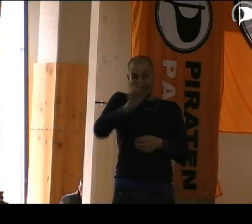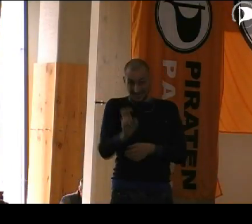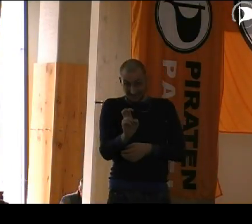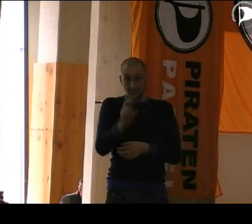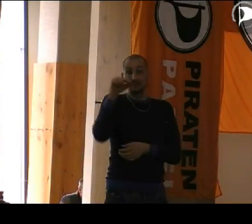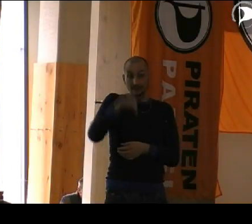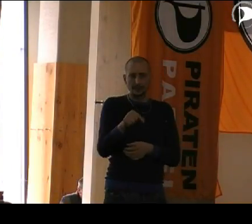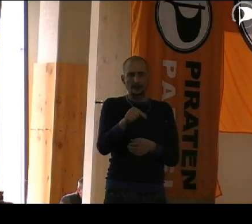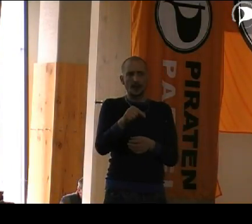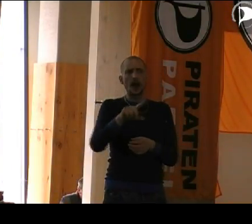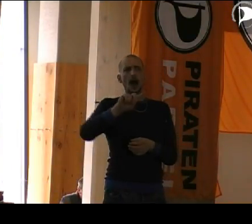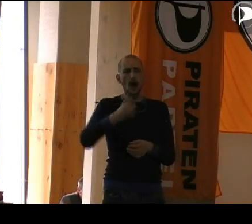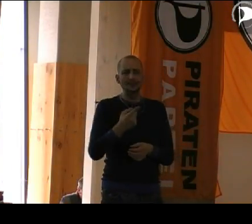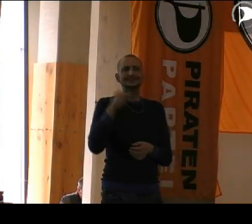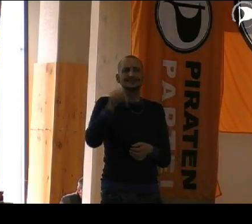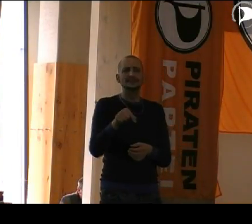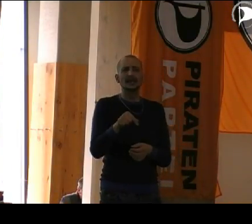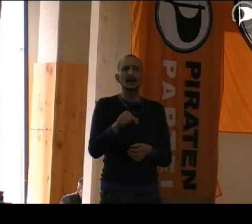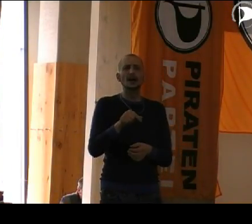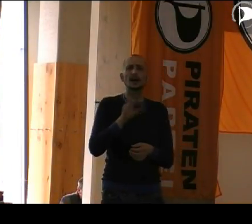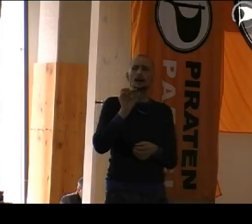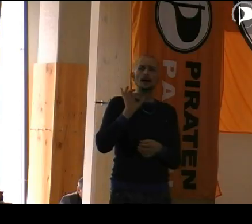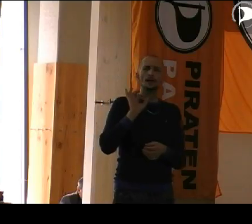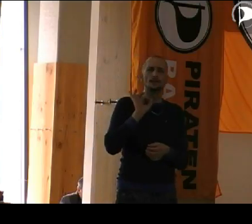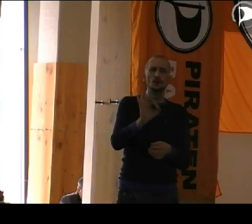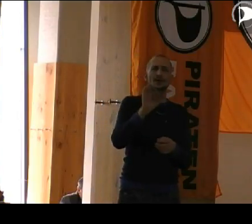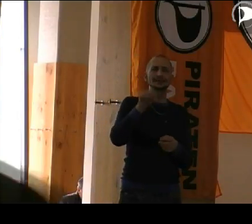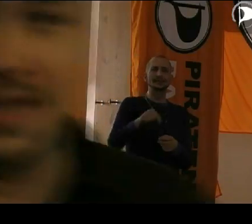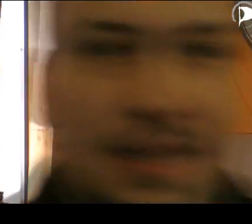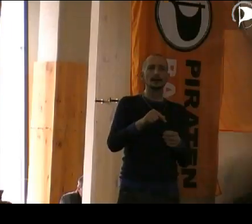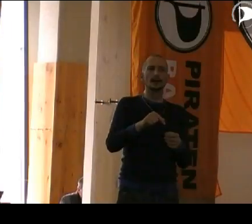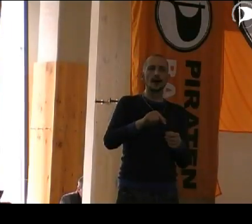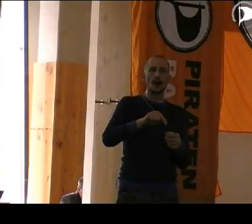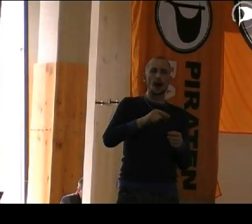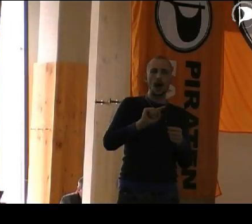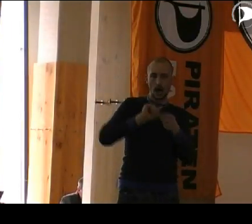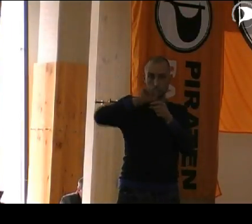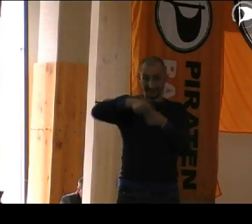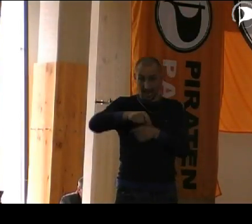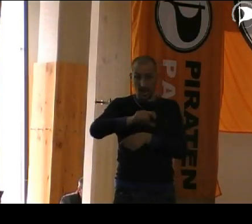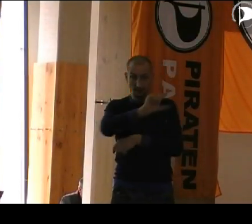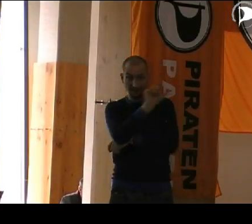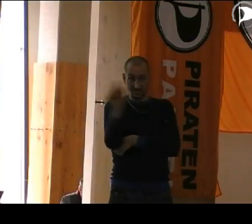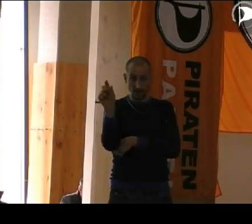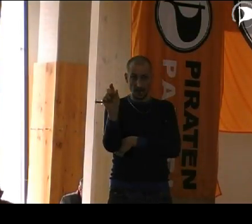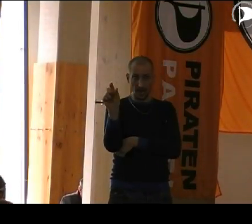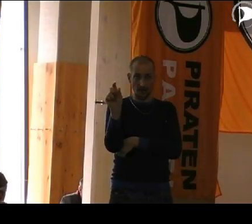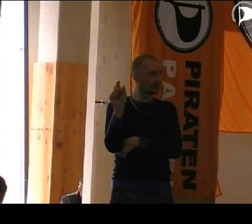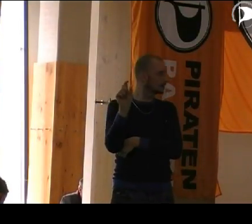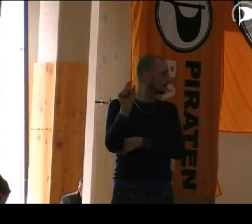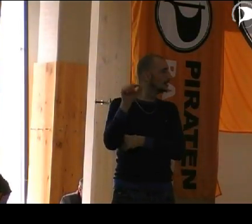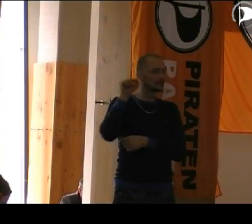die regierung von externen lebens mannschaft auftrag praktisch hier somit recht fliegen zu